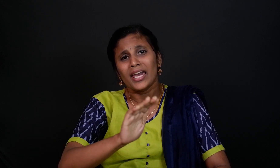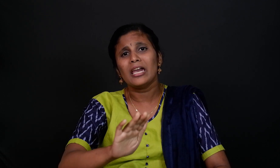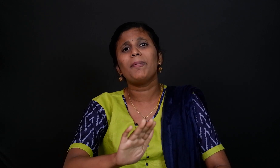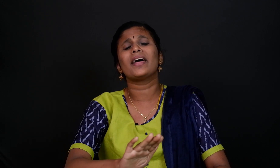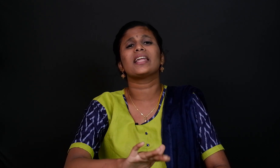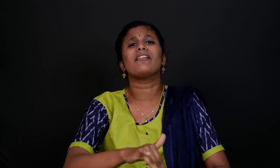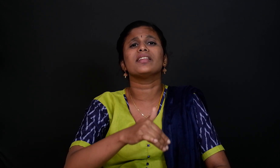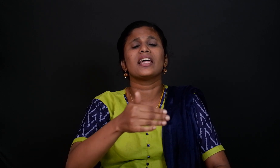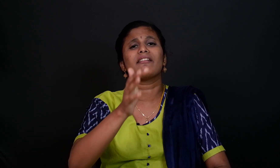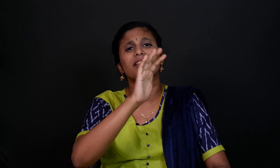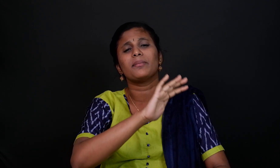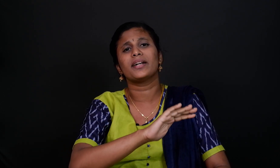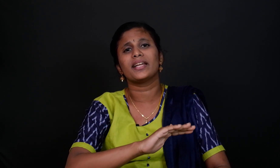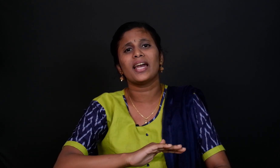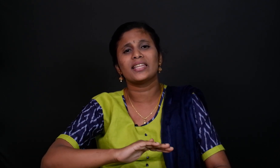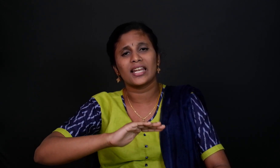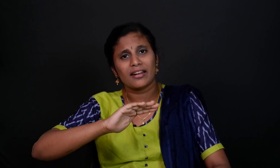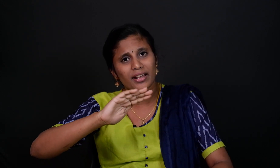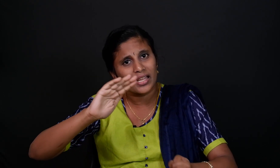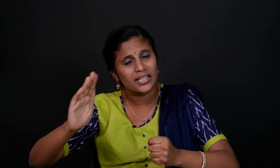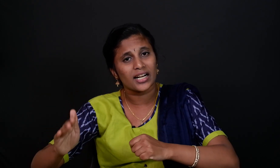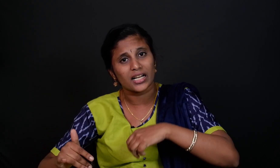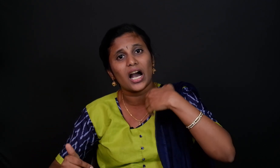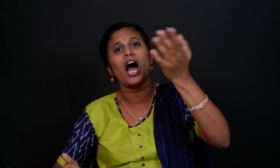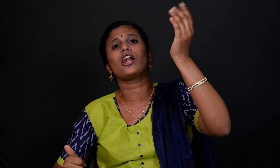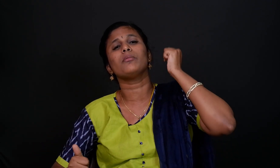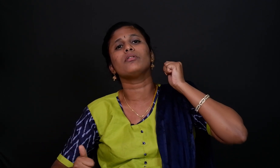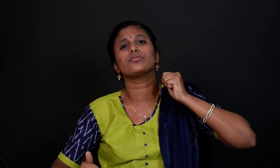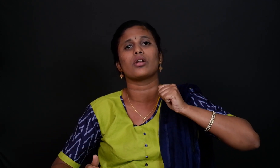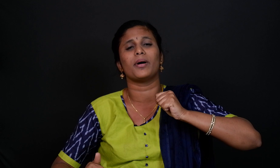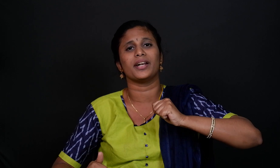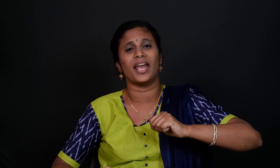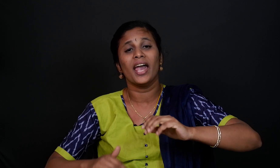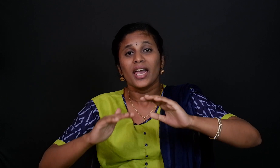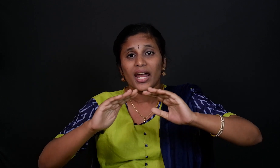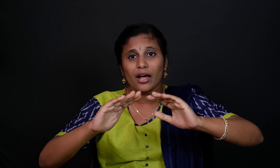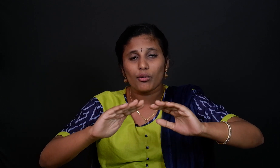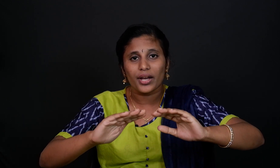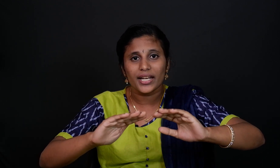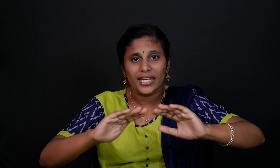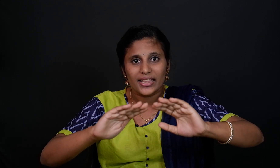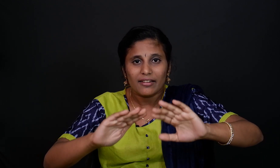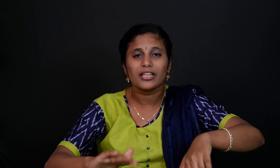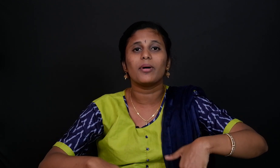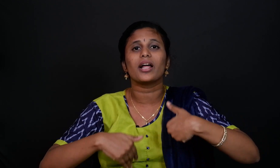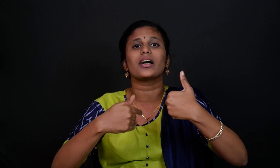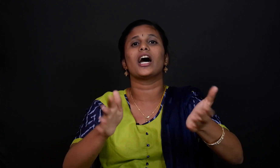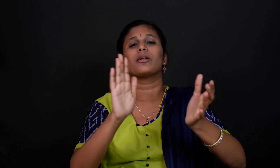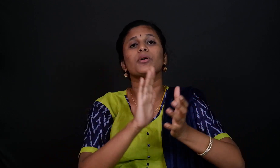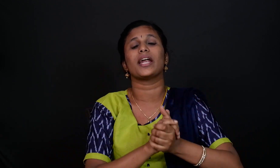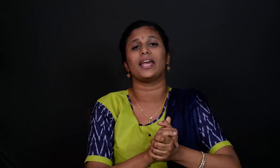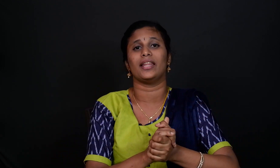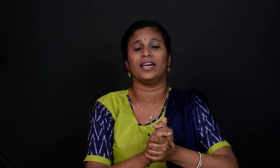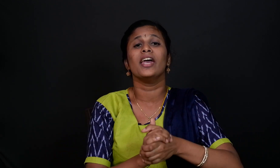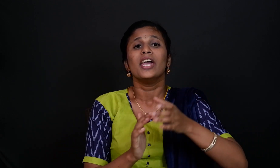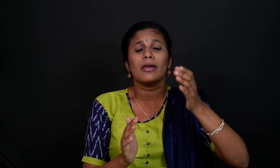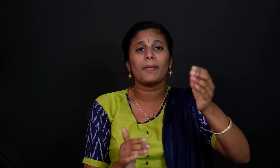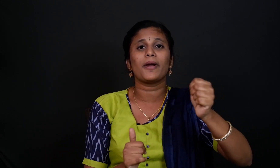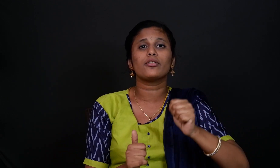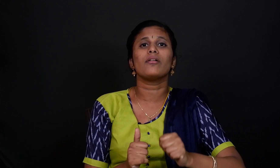இப்ப அதெல்லாம் வந்து நிறைவேற்ற மாட்டீங்க, அந்த நிறைவேற்றாததுக்கான காரணமும் வந்து சொல்ல மாட்டீங்க. ஏன்னா உங்ககிட்ட எந்த விதமான காரணமும் கிடையாது. இப்ப பெட்ரோல்